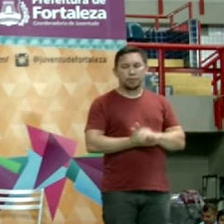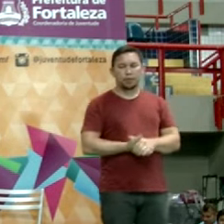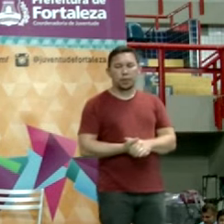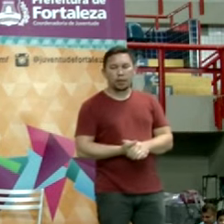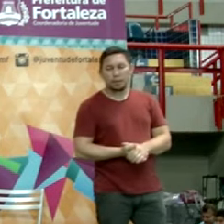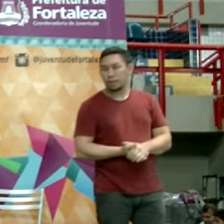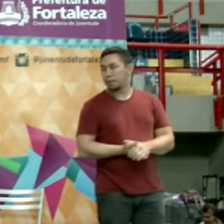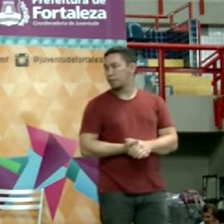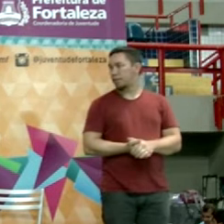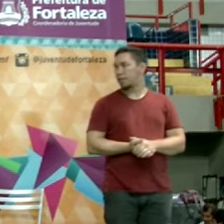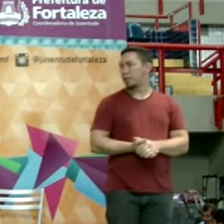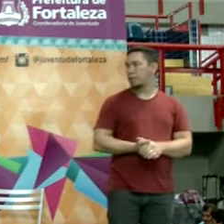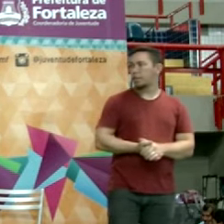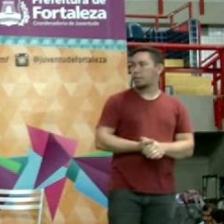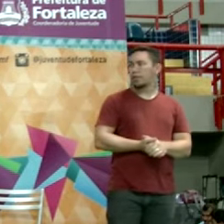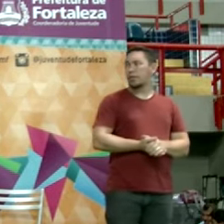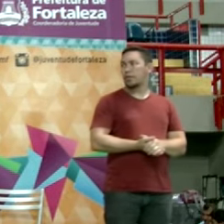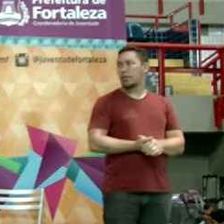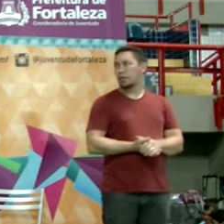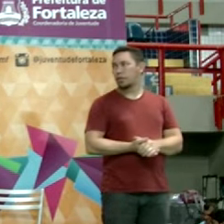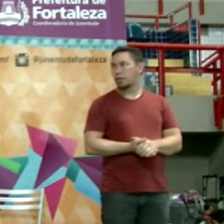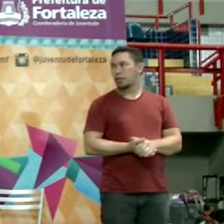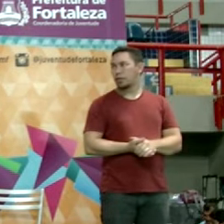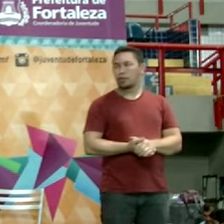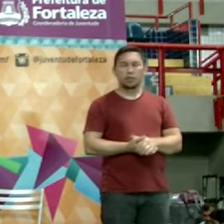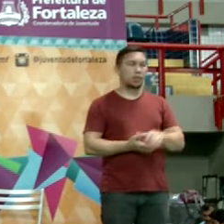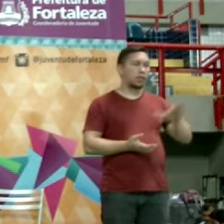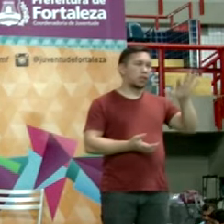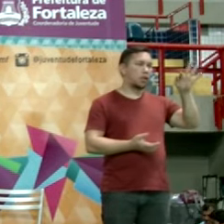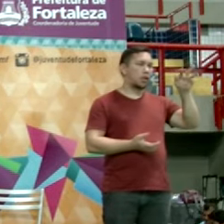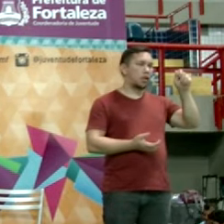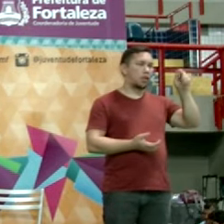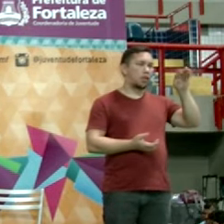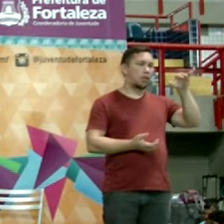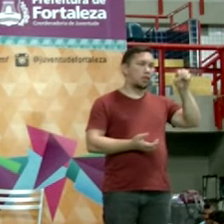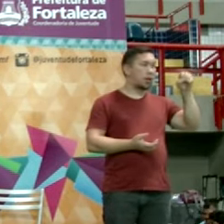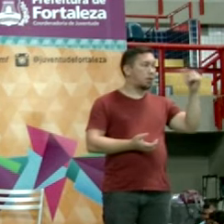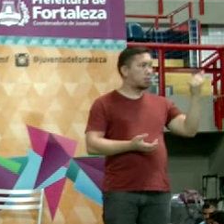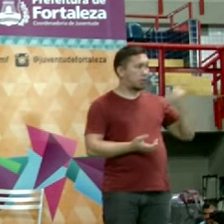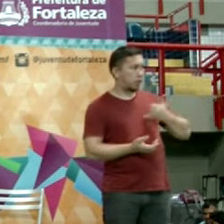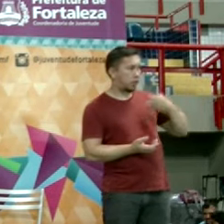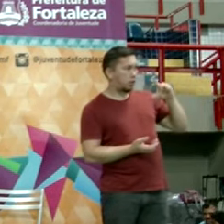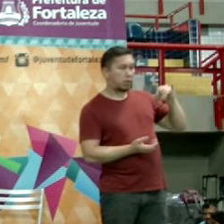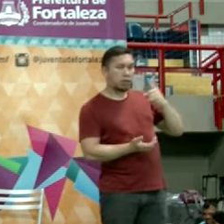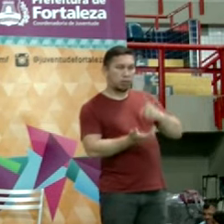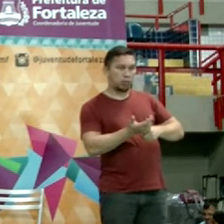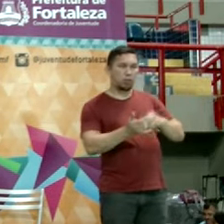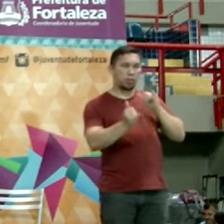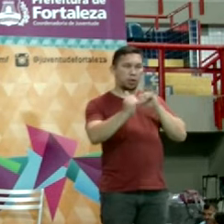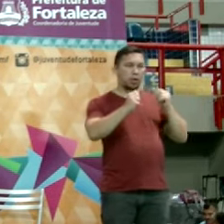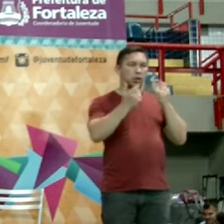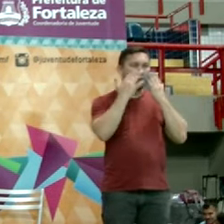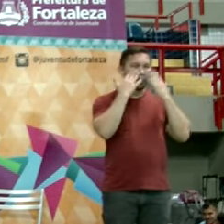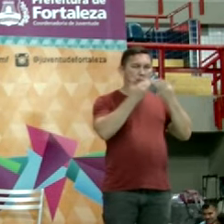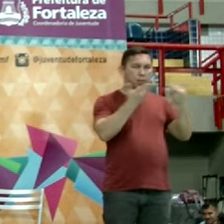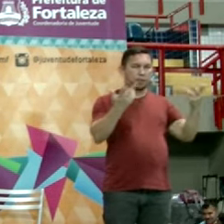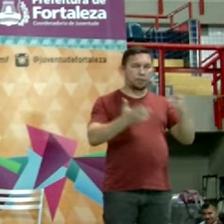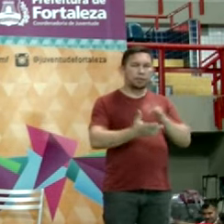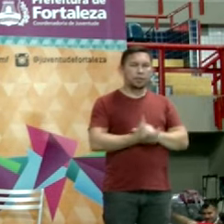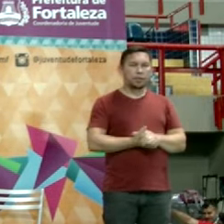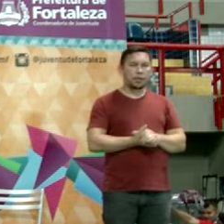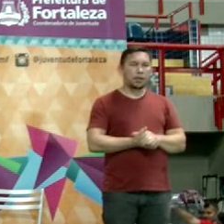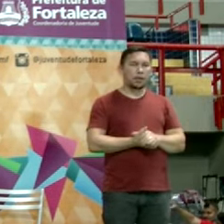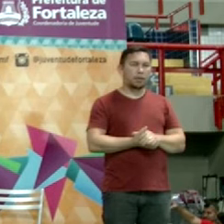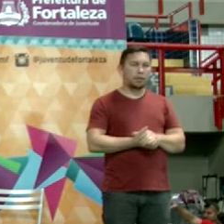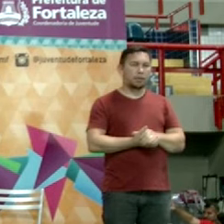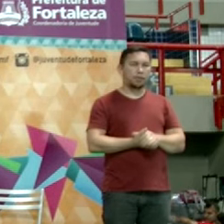então. Eu vou deixar o Fábio me dizer um dia e a gente marca isso aí pela internet. Olha só. Vocês estão vendo o que